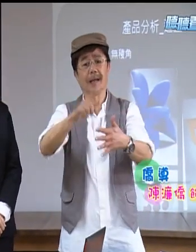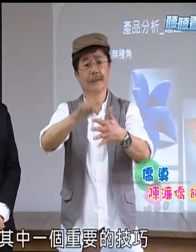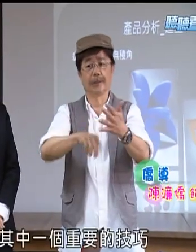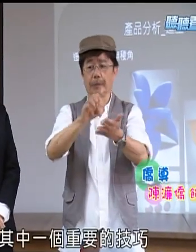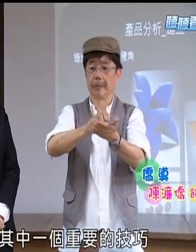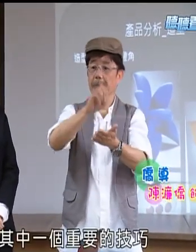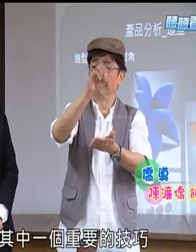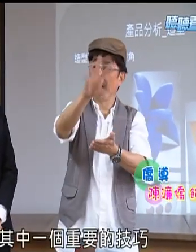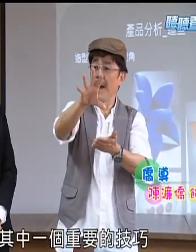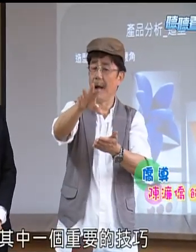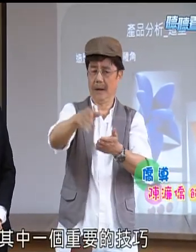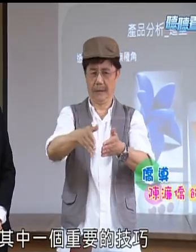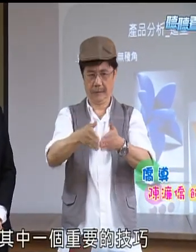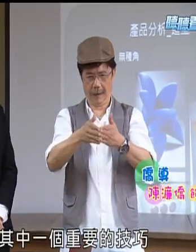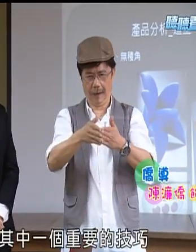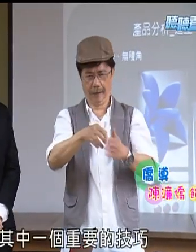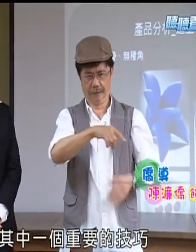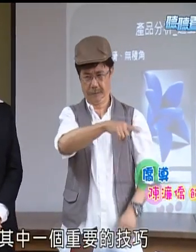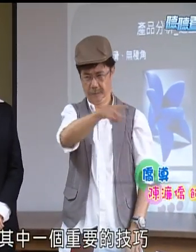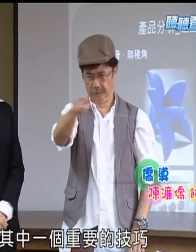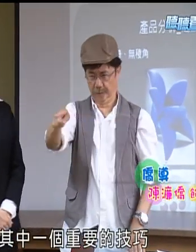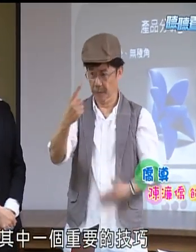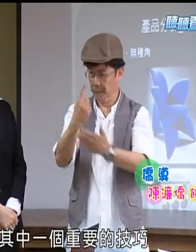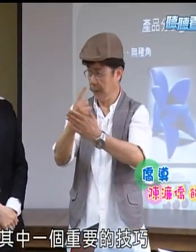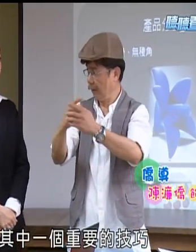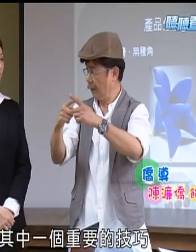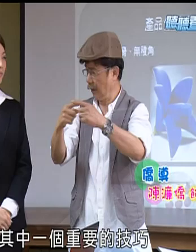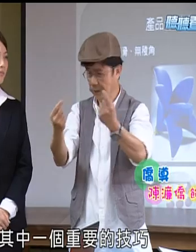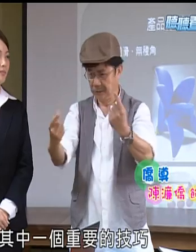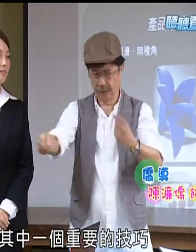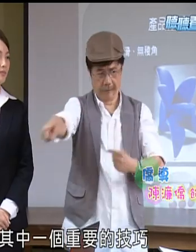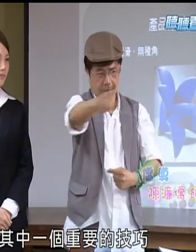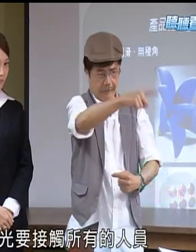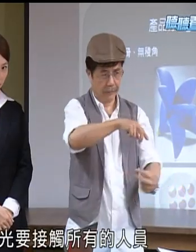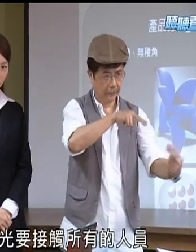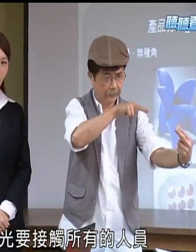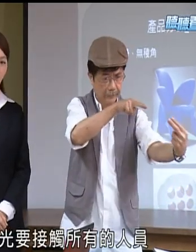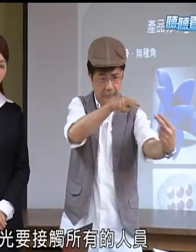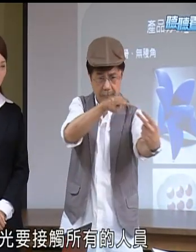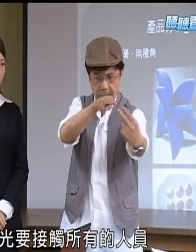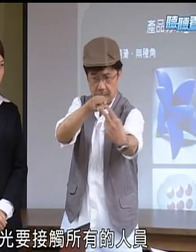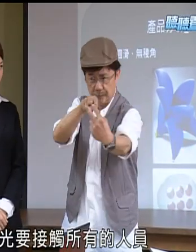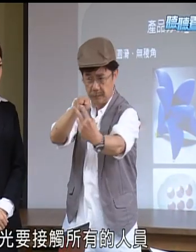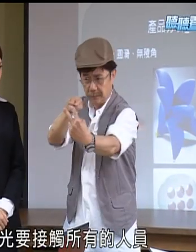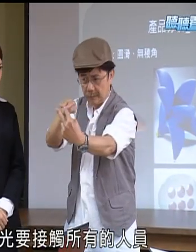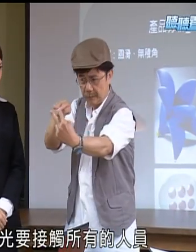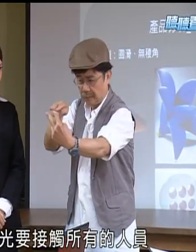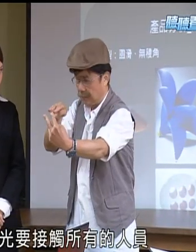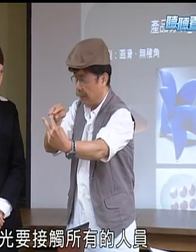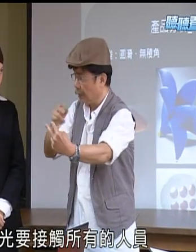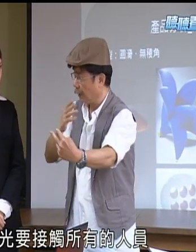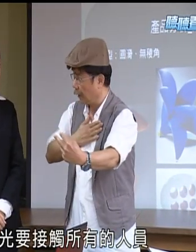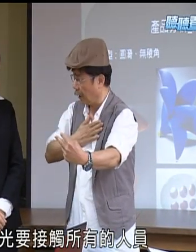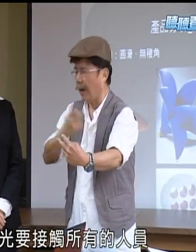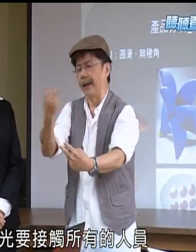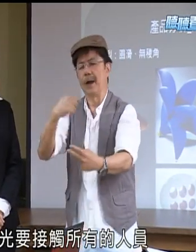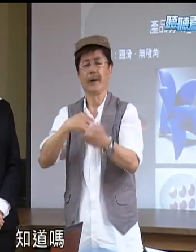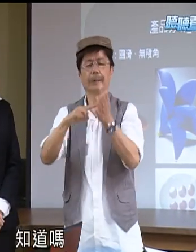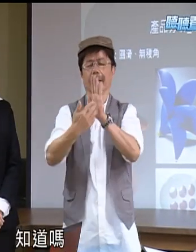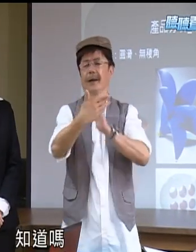提案简报呢，其中一个重要的技巧啊，那就是目光要接触所有的人员，知道吗？